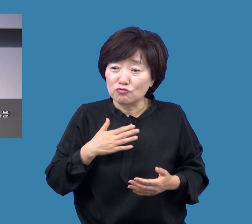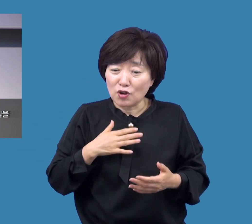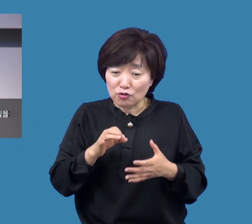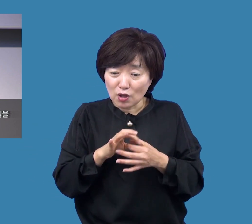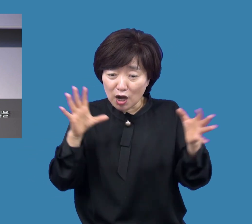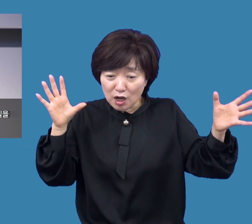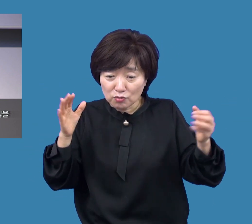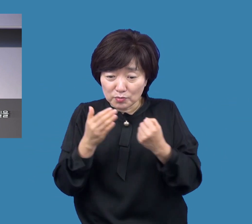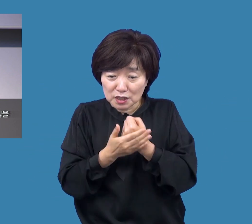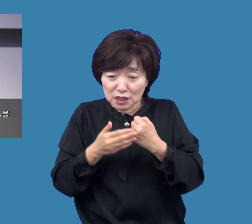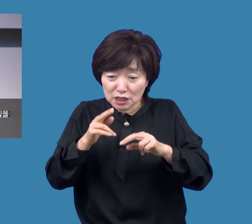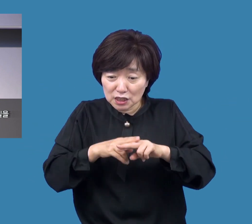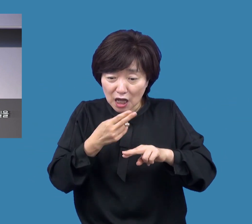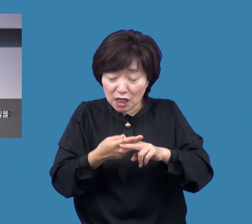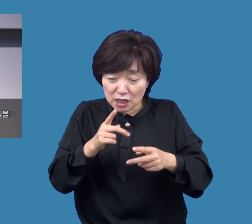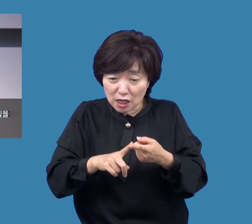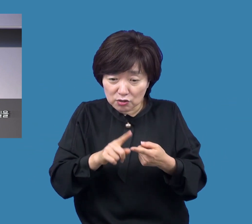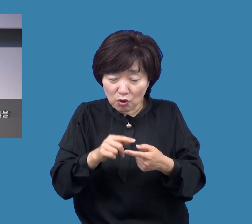기록해 놓냐고.